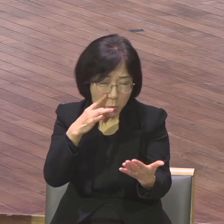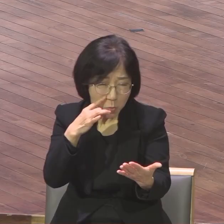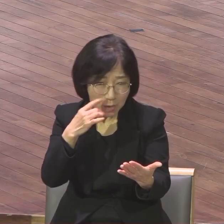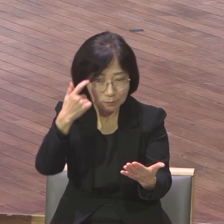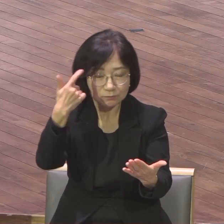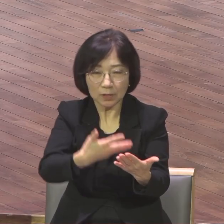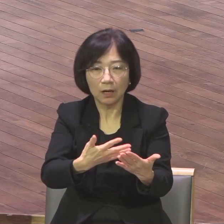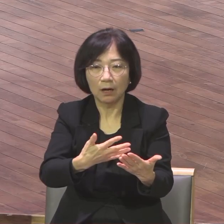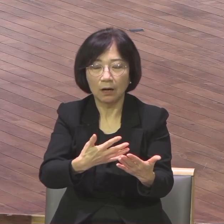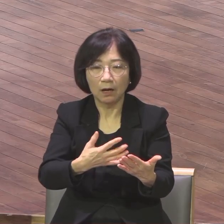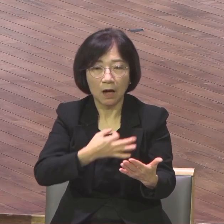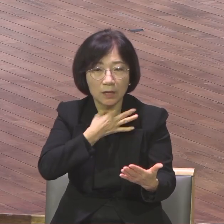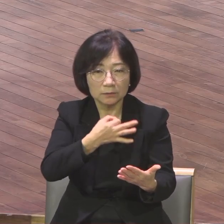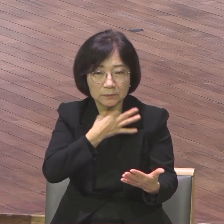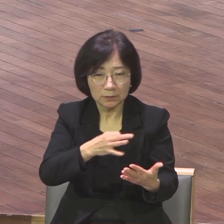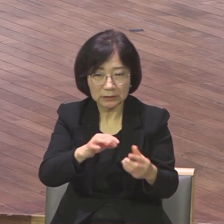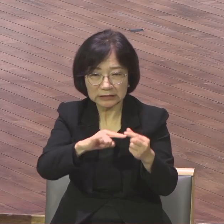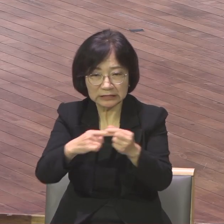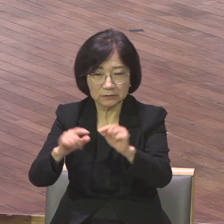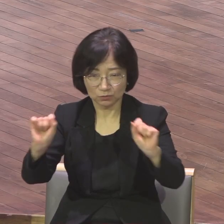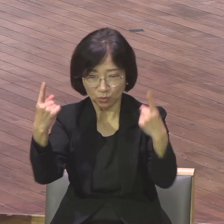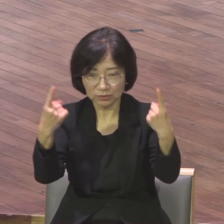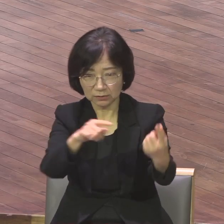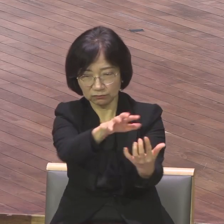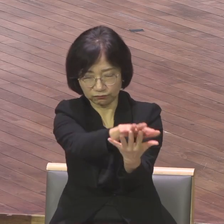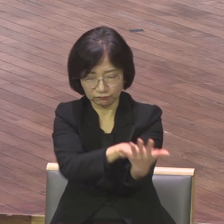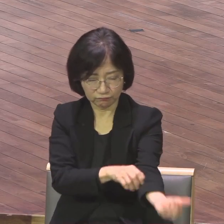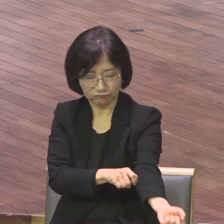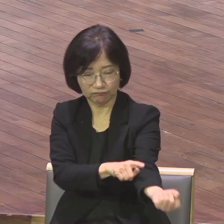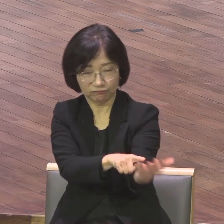음성과 글씨가 동시에 나와.